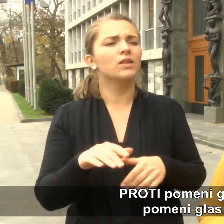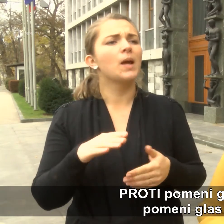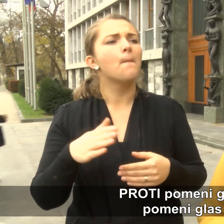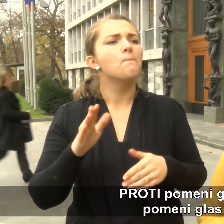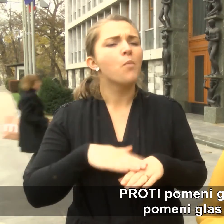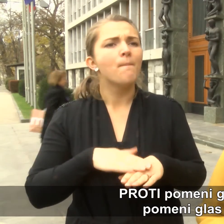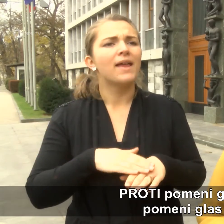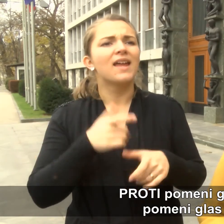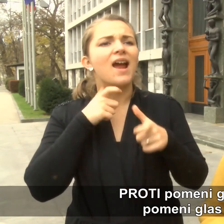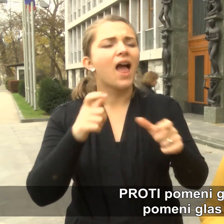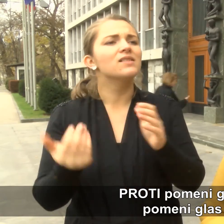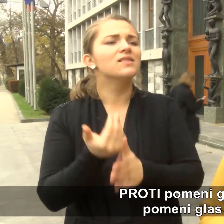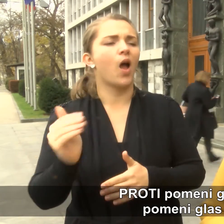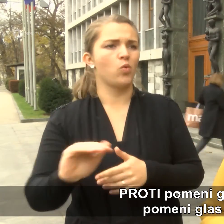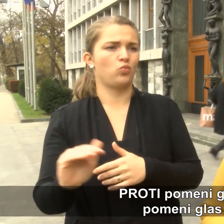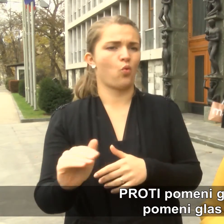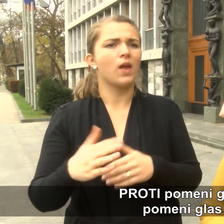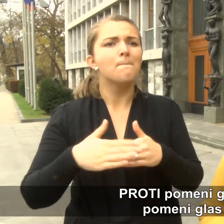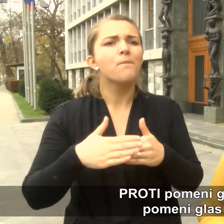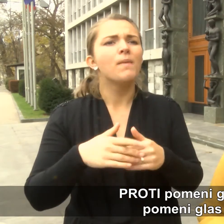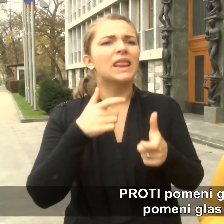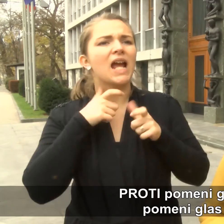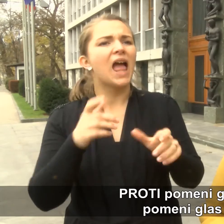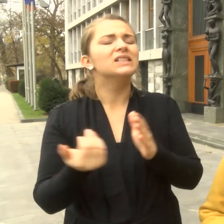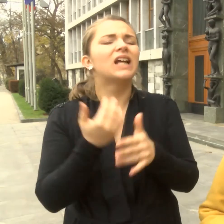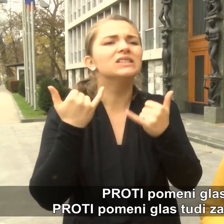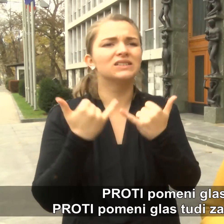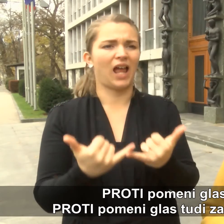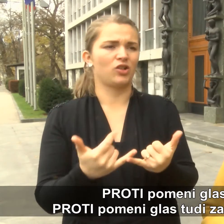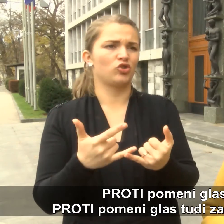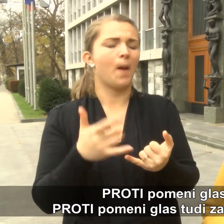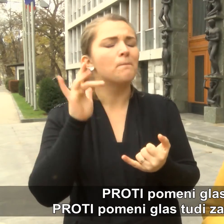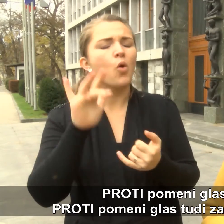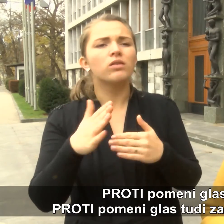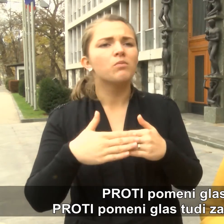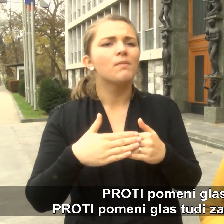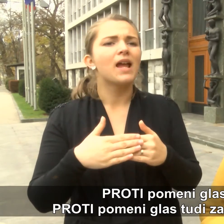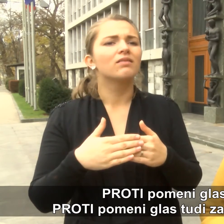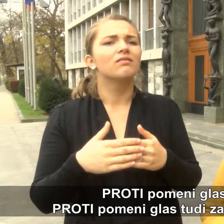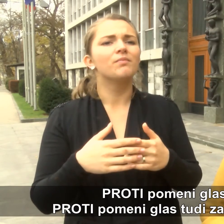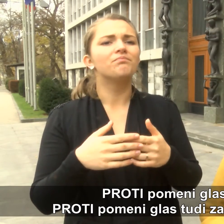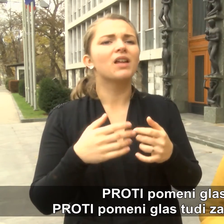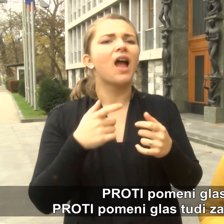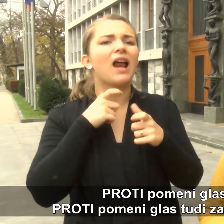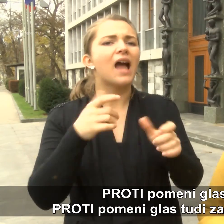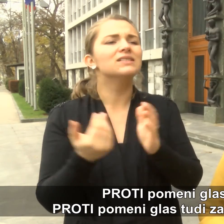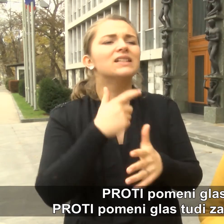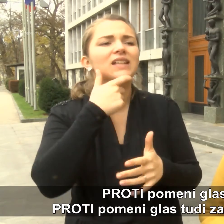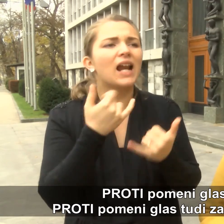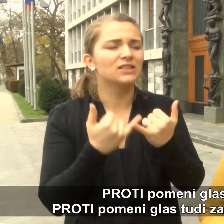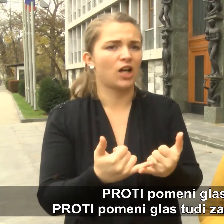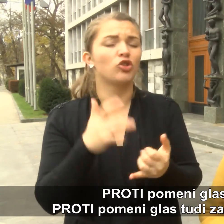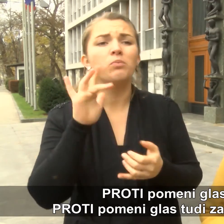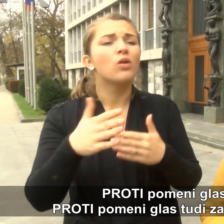otroke, pomeni glas za starše. Proti pomeni glas za stare starše, proti pomeni glas tudi